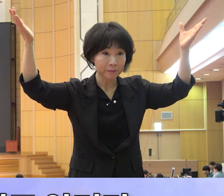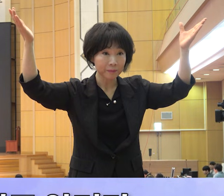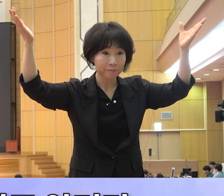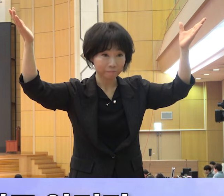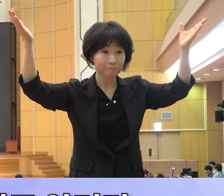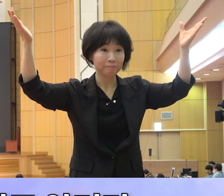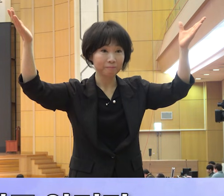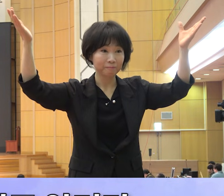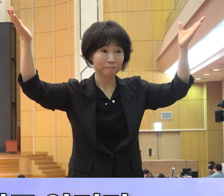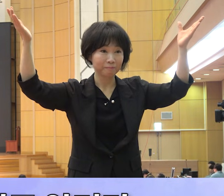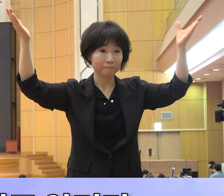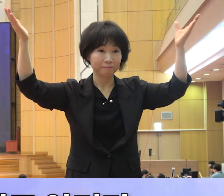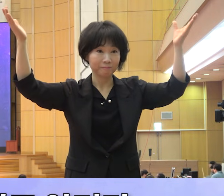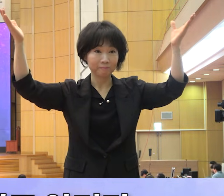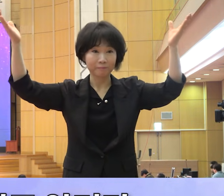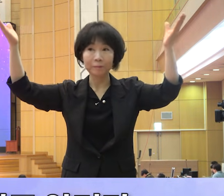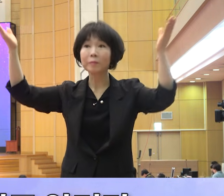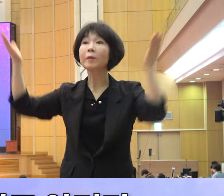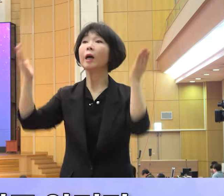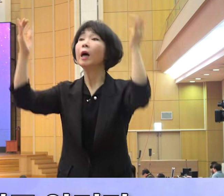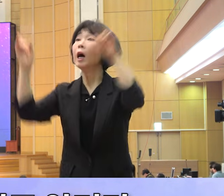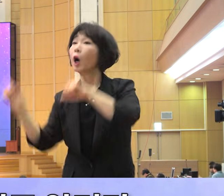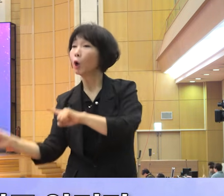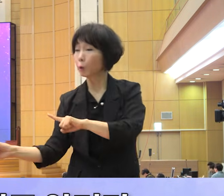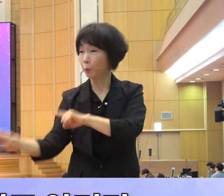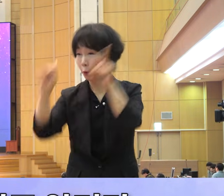찬양하셨습니다. 부흥의 불길,